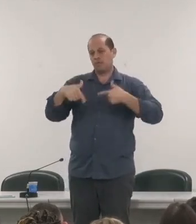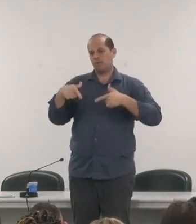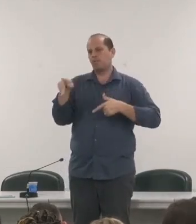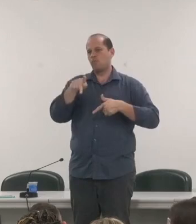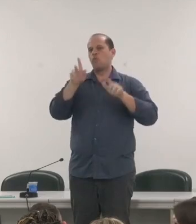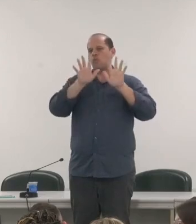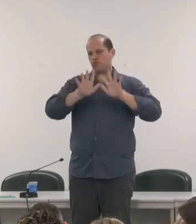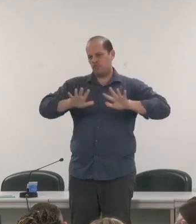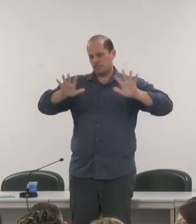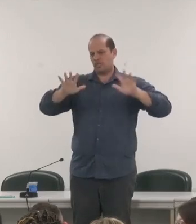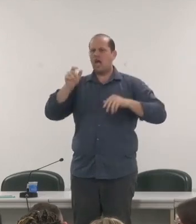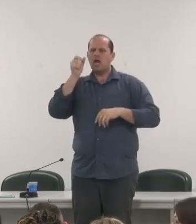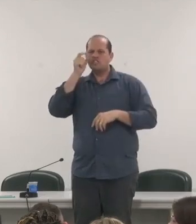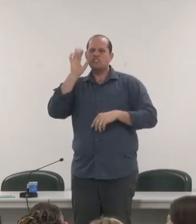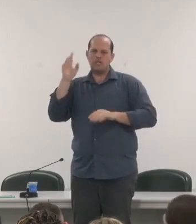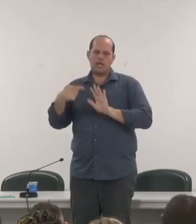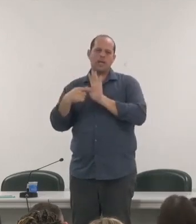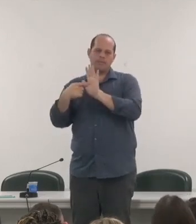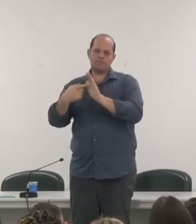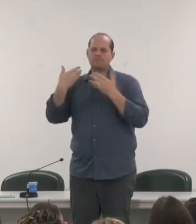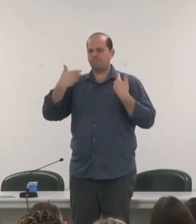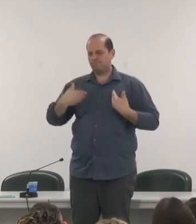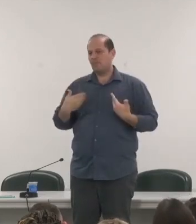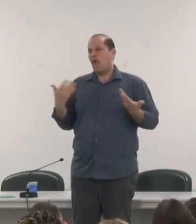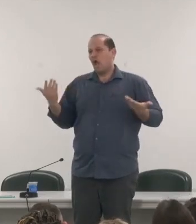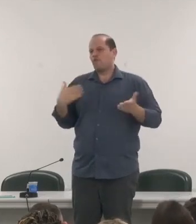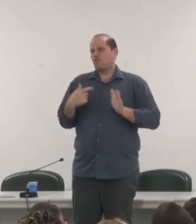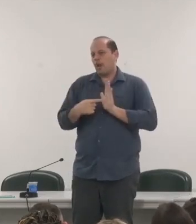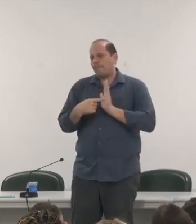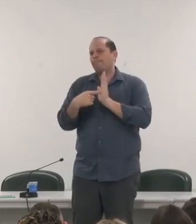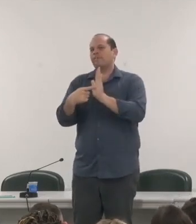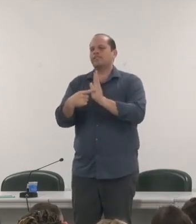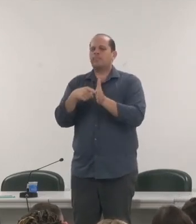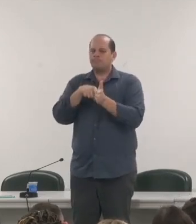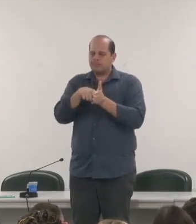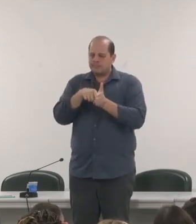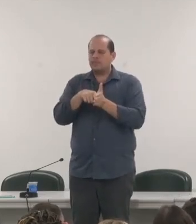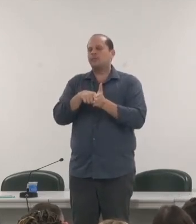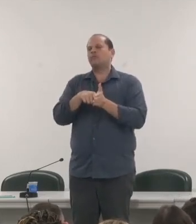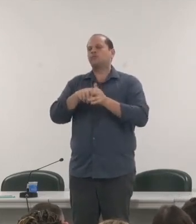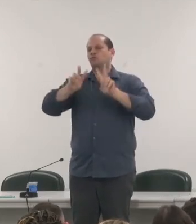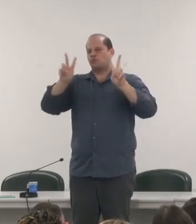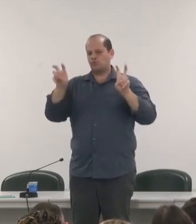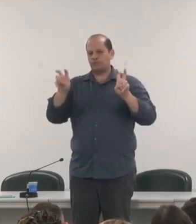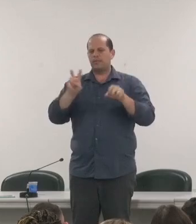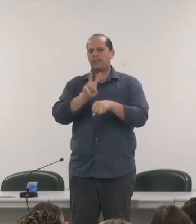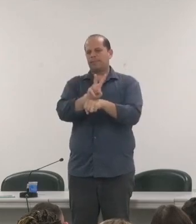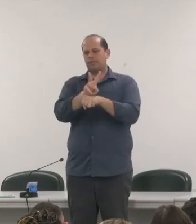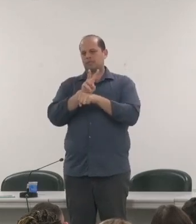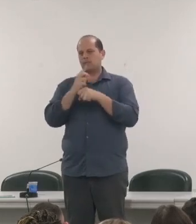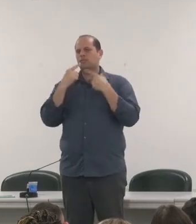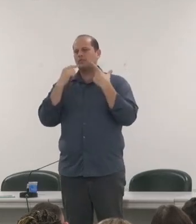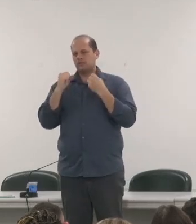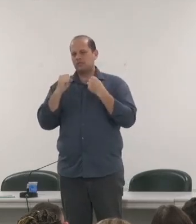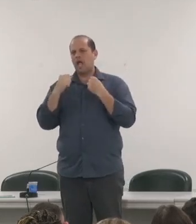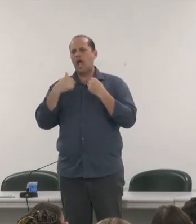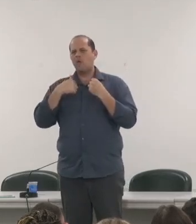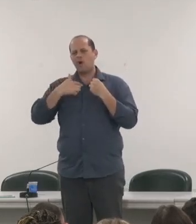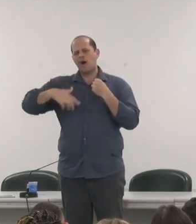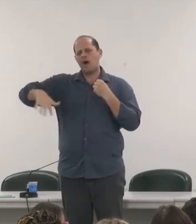Eu sou de Fortaleza, na Universidade Federal do Ceará, e vou apresentar aqui hoje uma pesquisa que eu